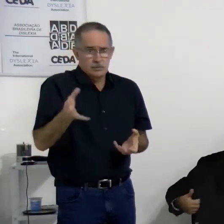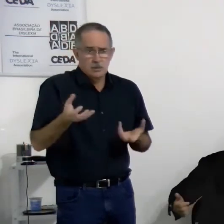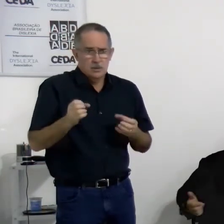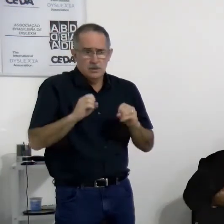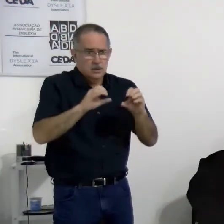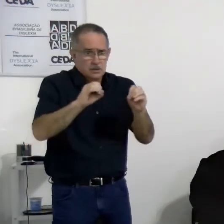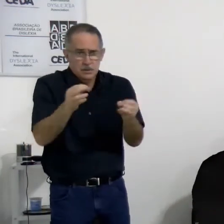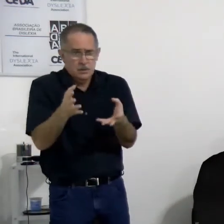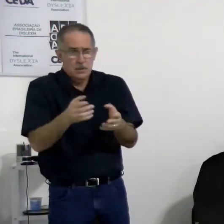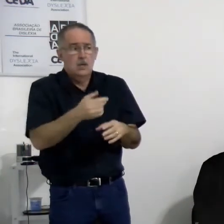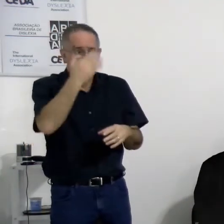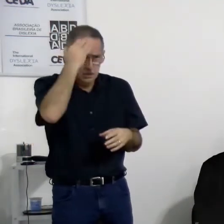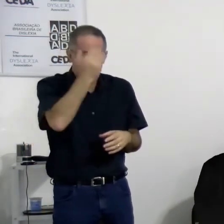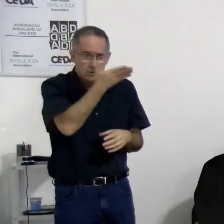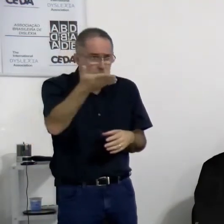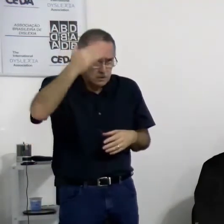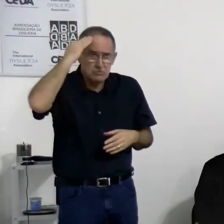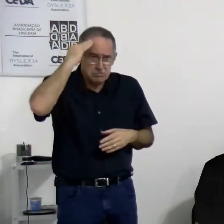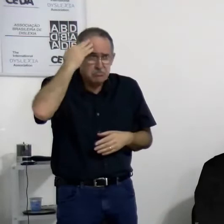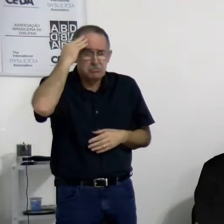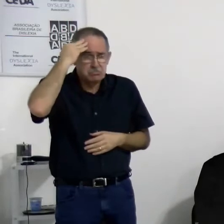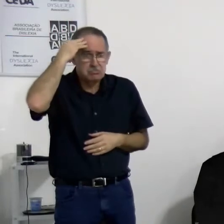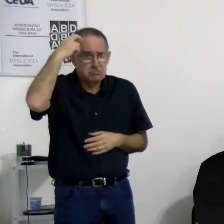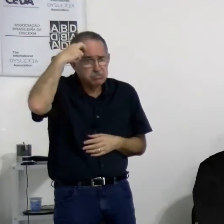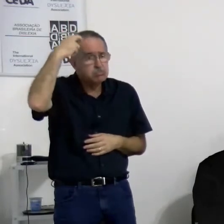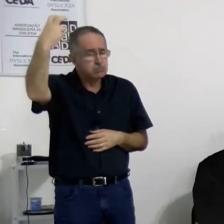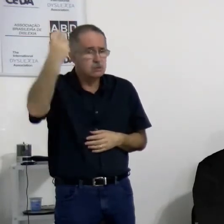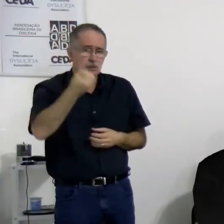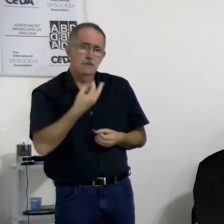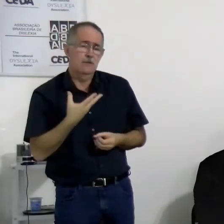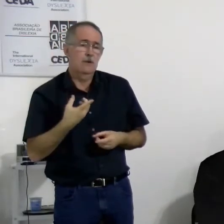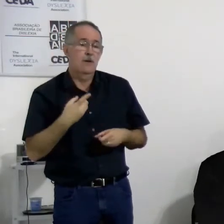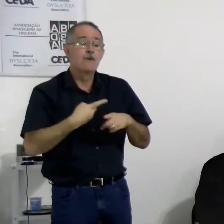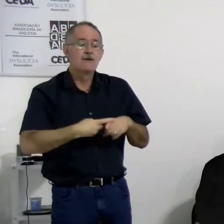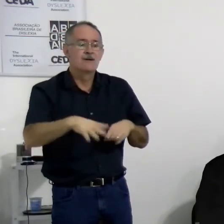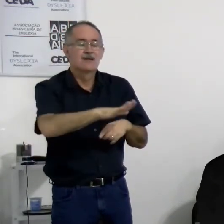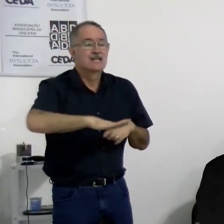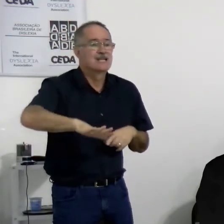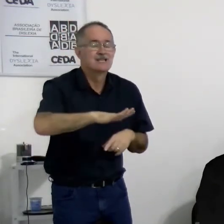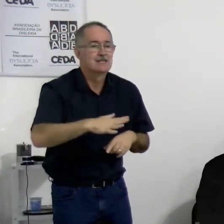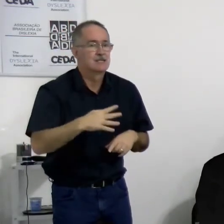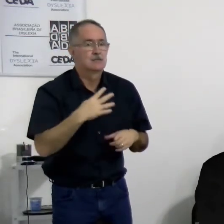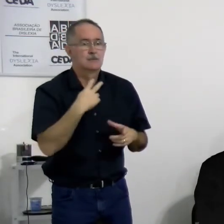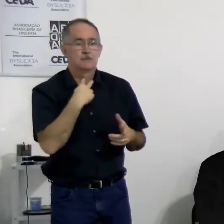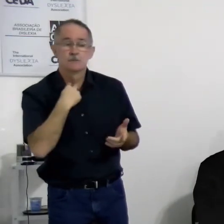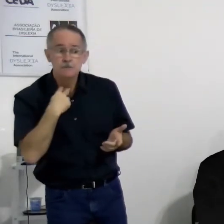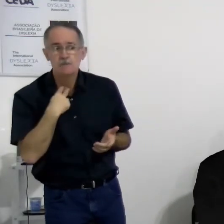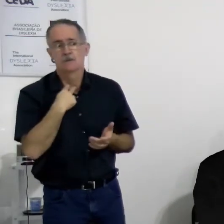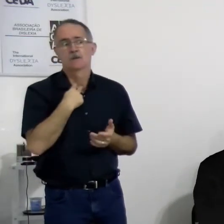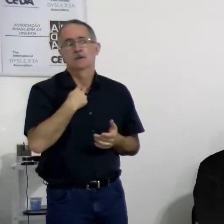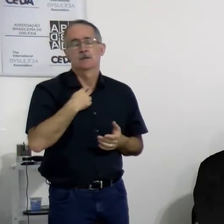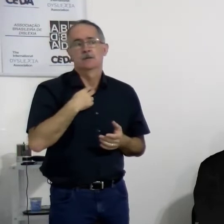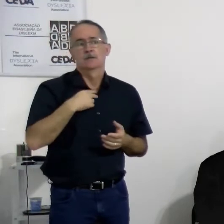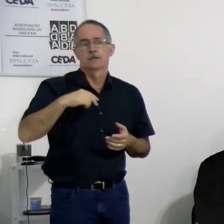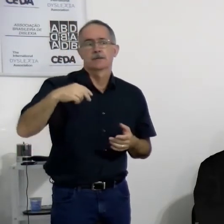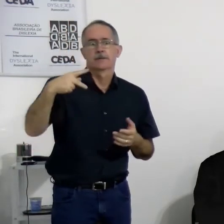Ele sabe que todo mundo aqui sabe muito, muito, muito bem que a criança não deve falhar. A gente deve ajudar a